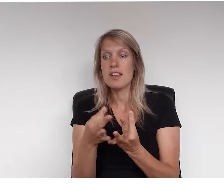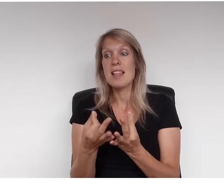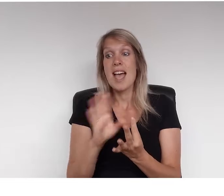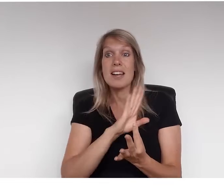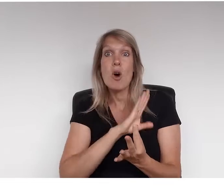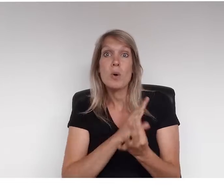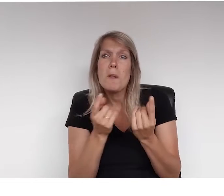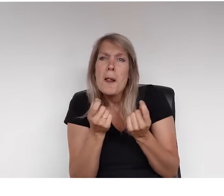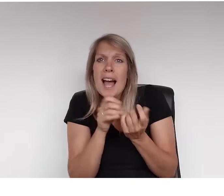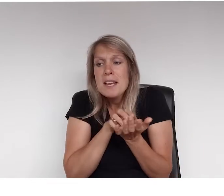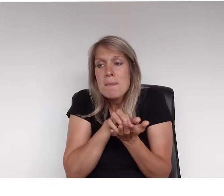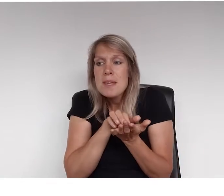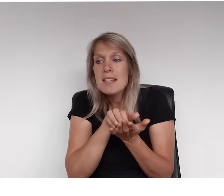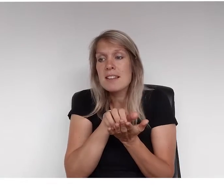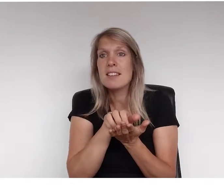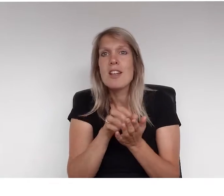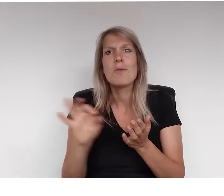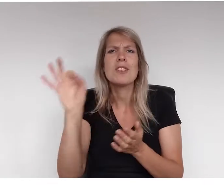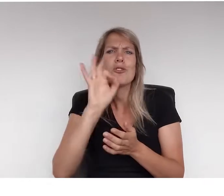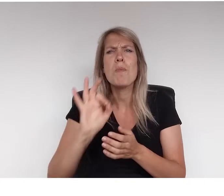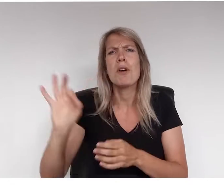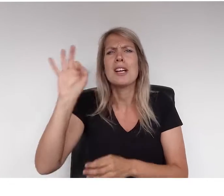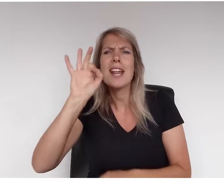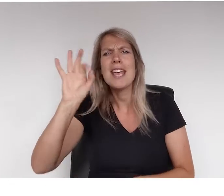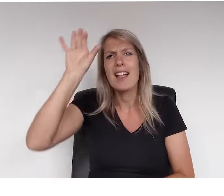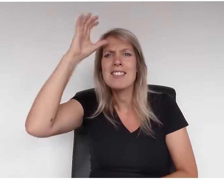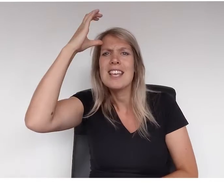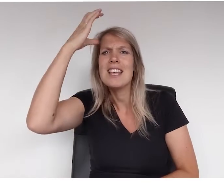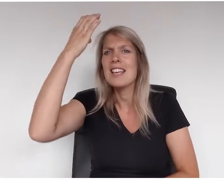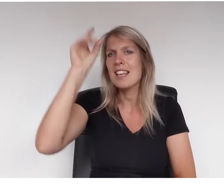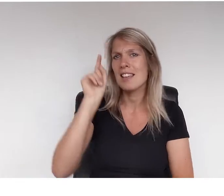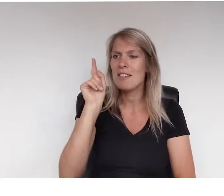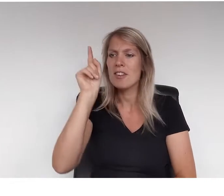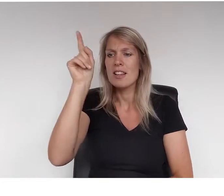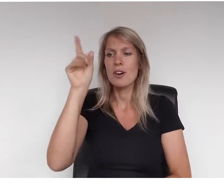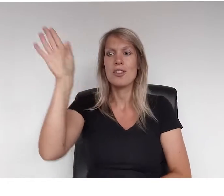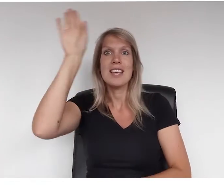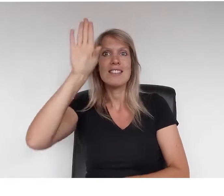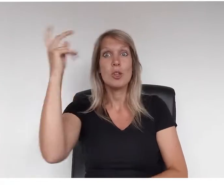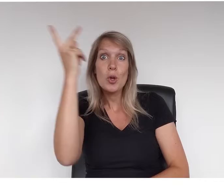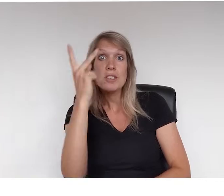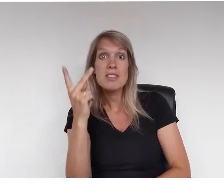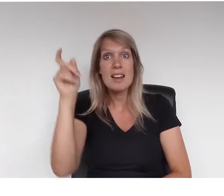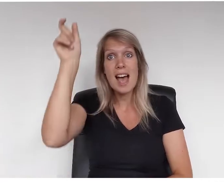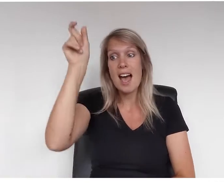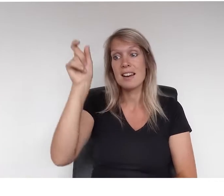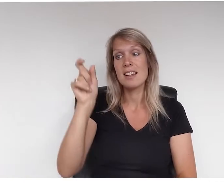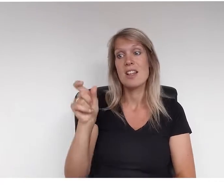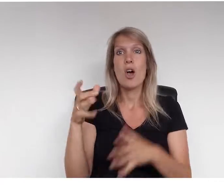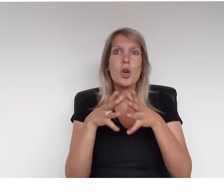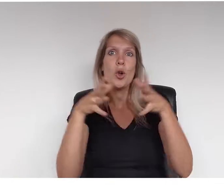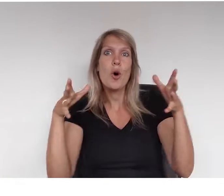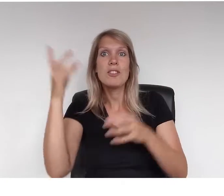madelief. En ook de kleine mieren, wat super creatief. God is een